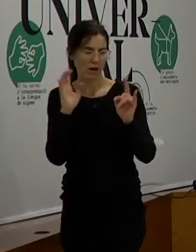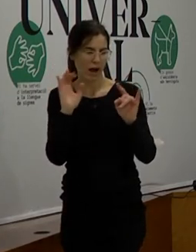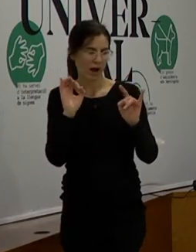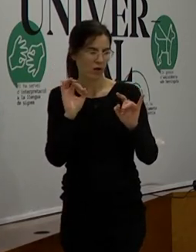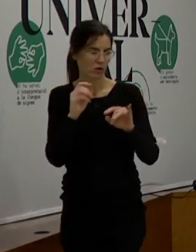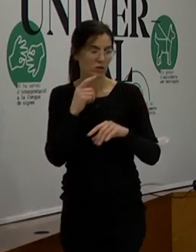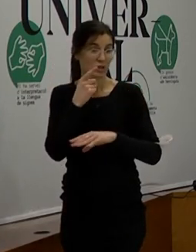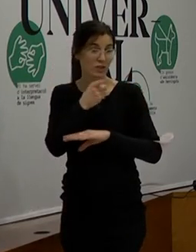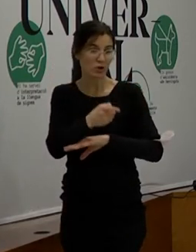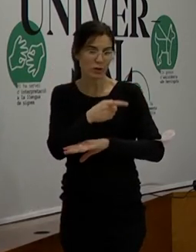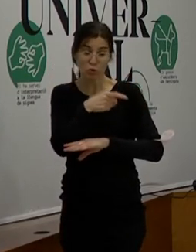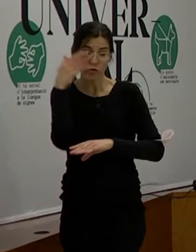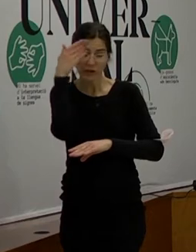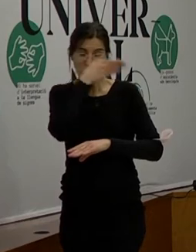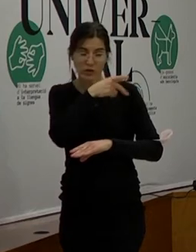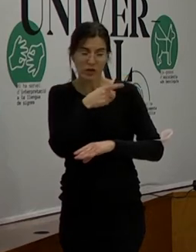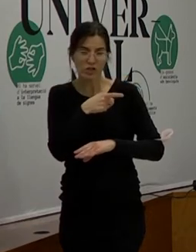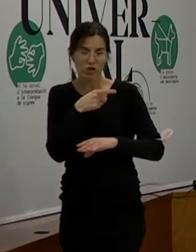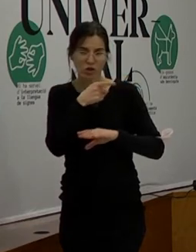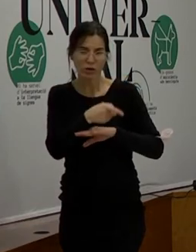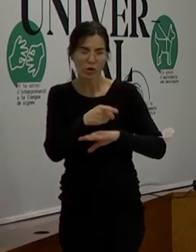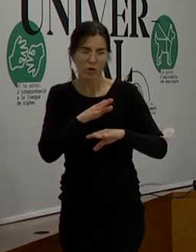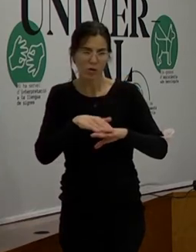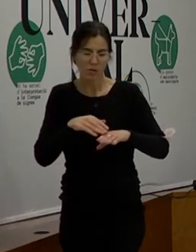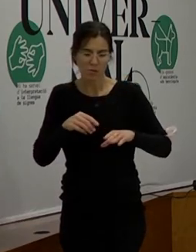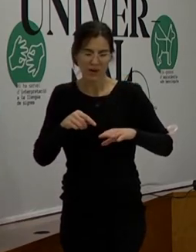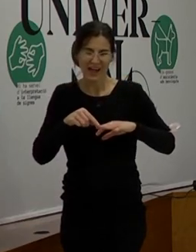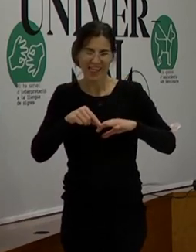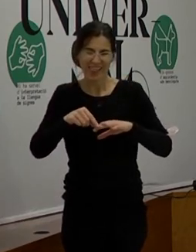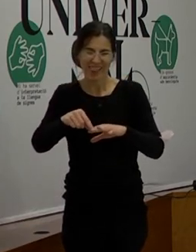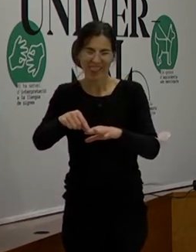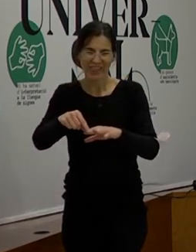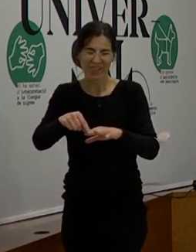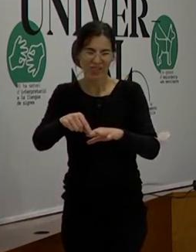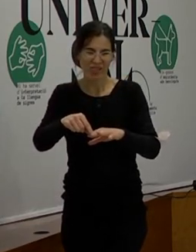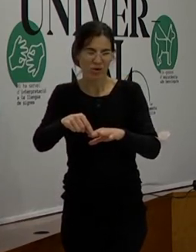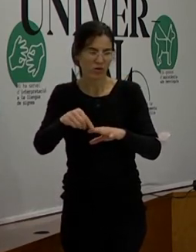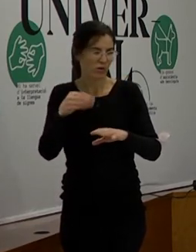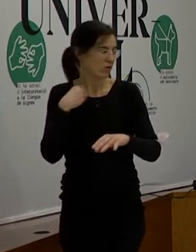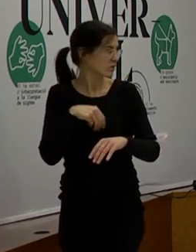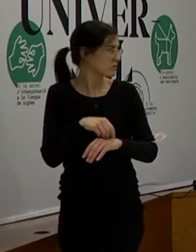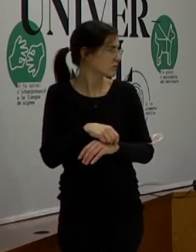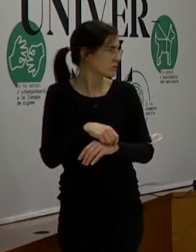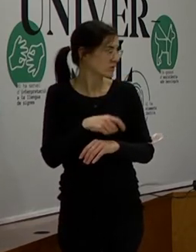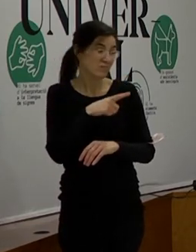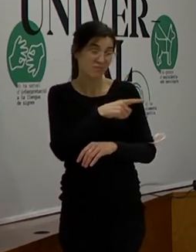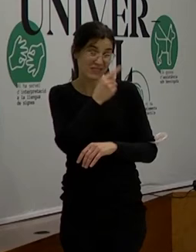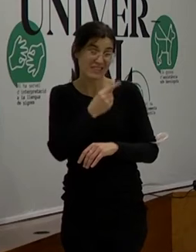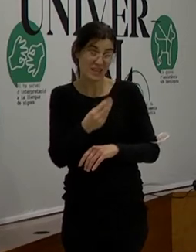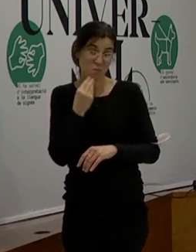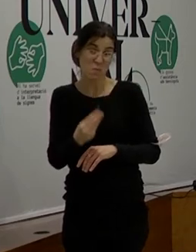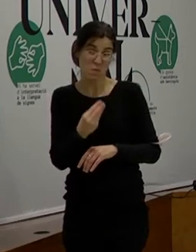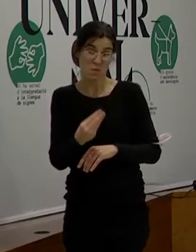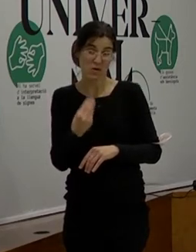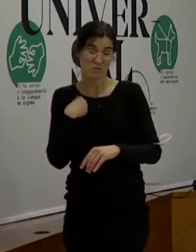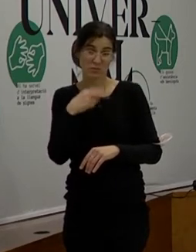t'obligo, sense que tu te n'adonguis, a anar pel centre del pas de vianants. Això és un bon disseny. I a més, el cec